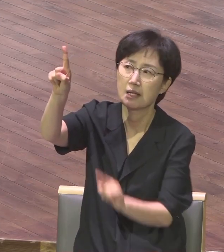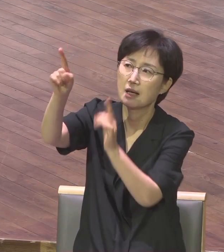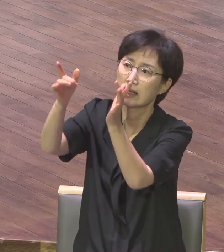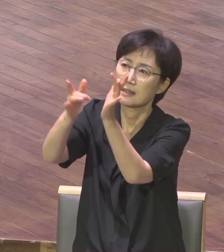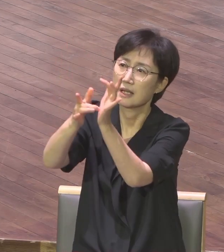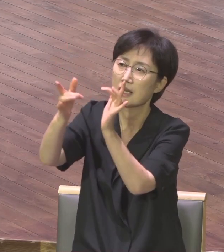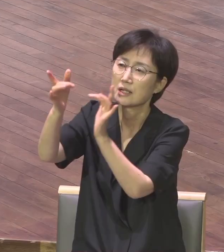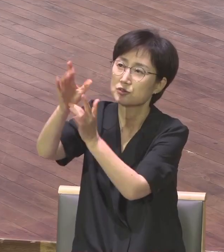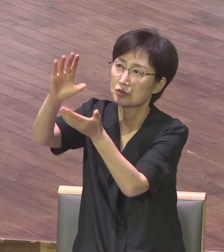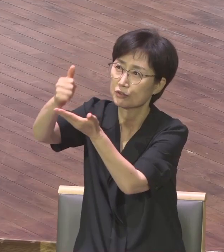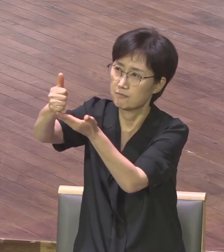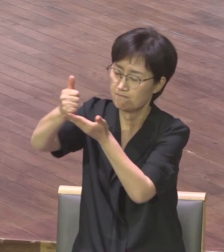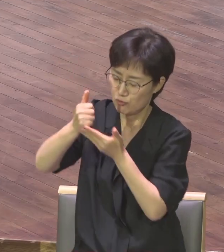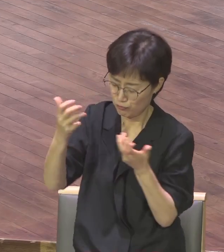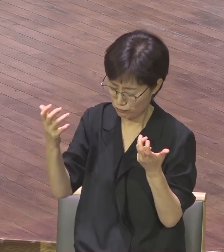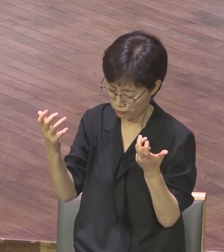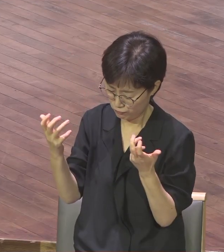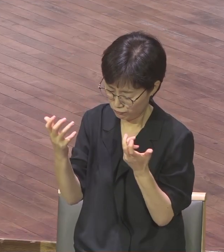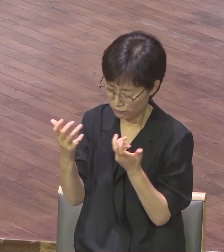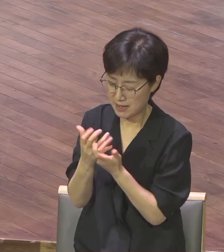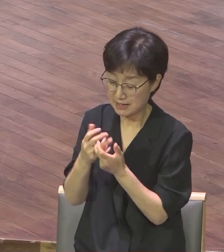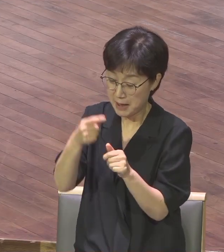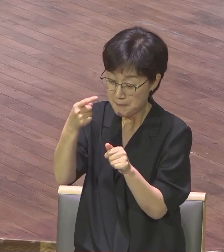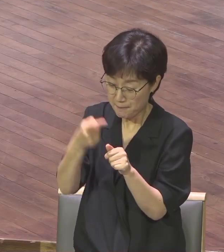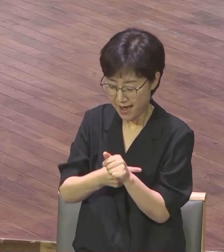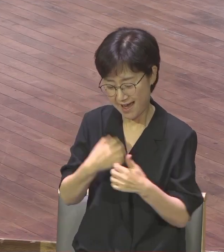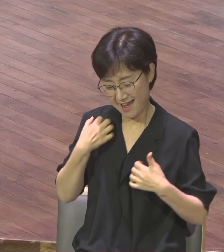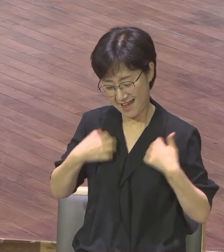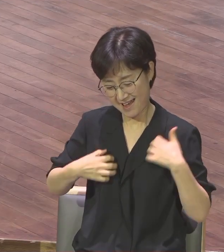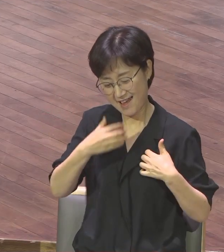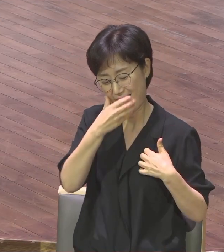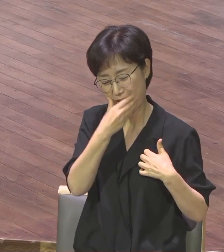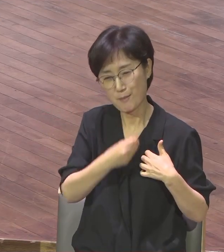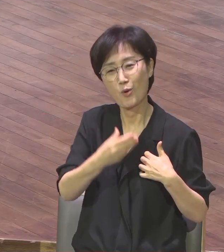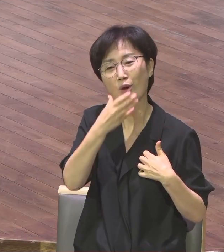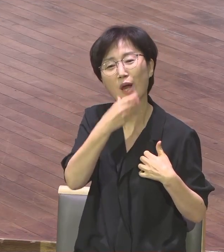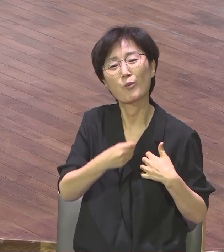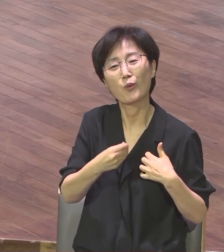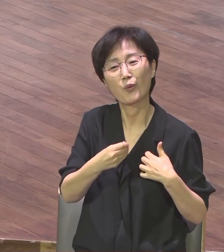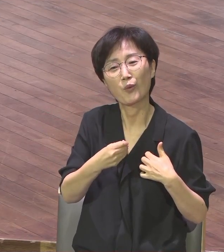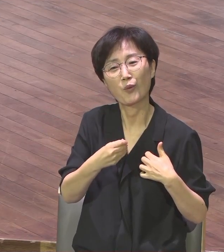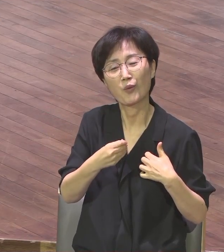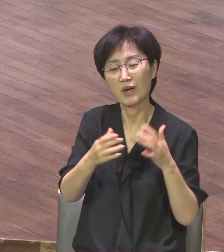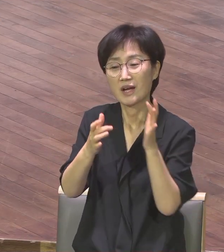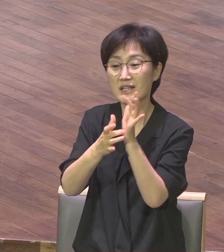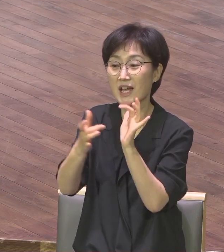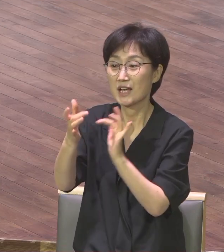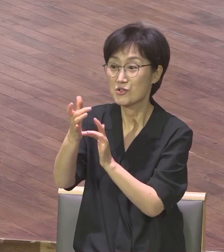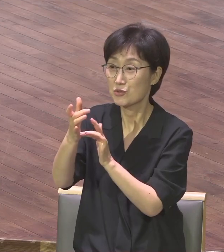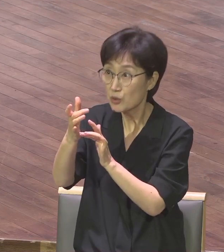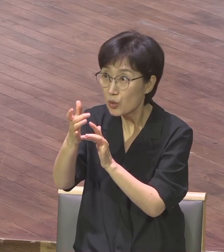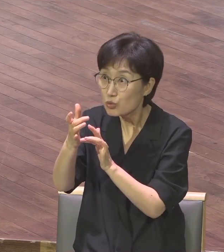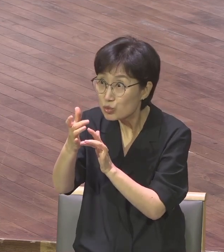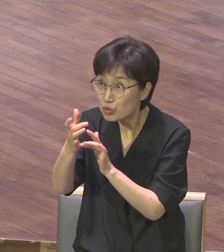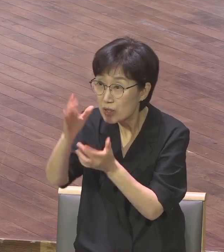예수 그리스도로 충만해지면 됩니다. 예수 그리스도로, 예수가 나의